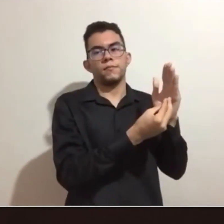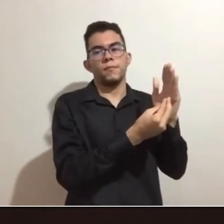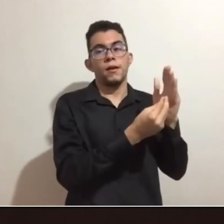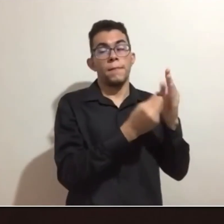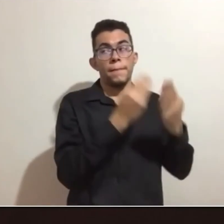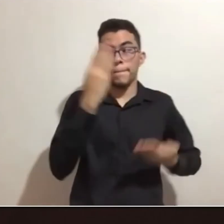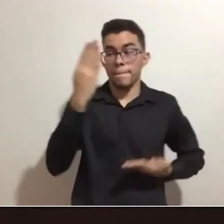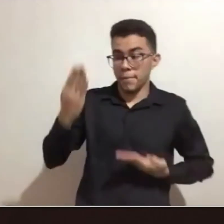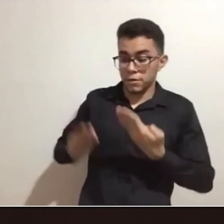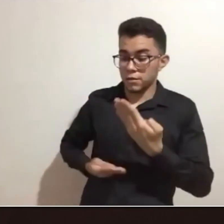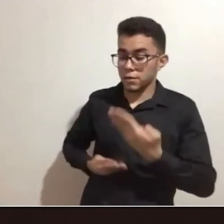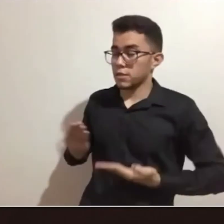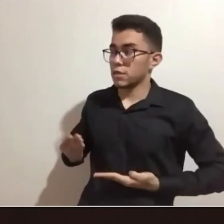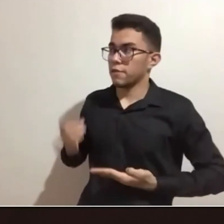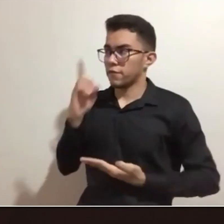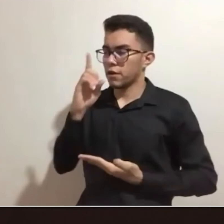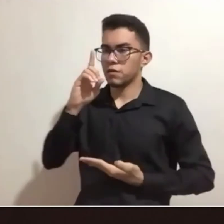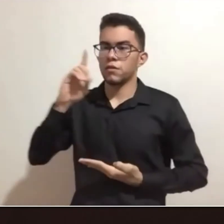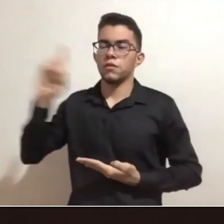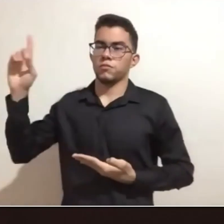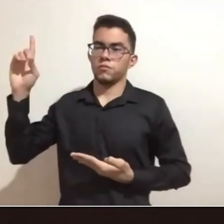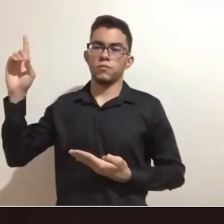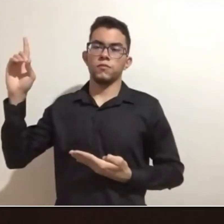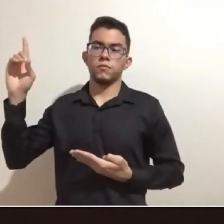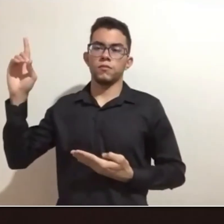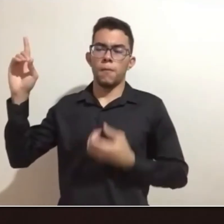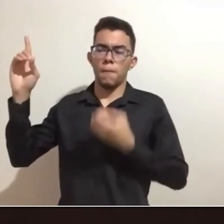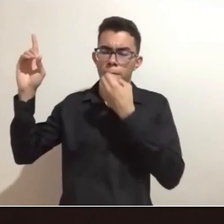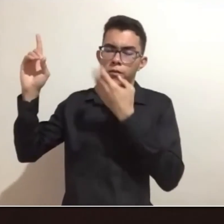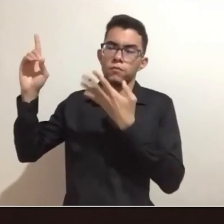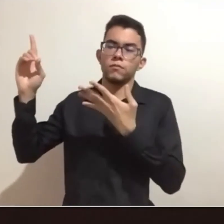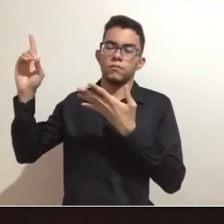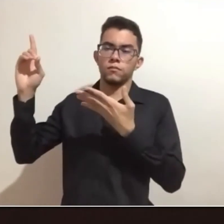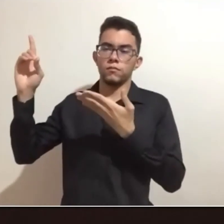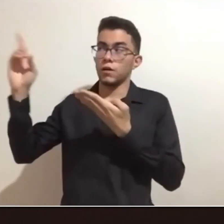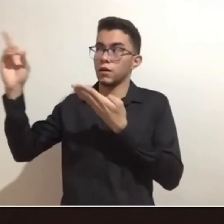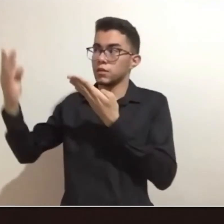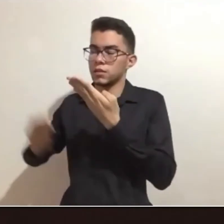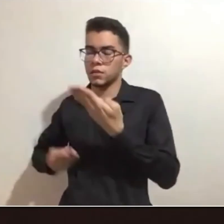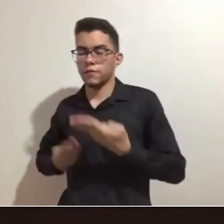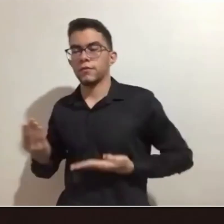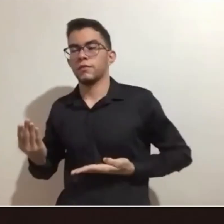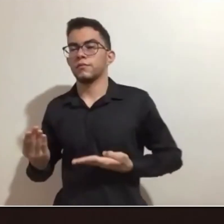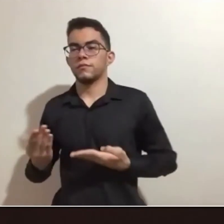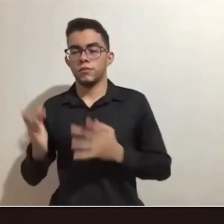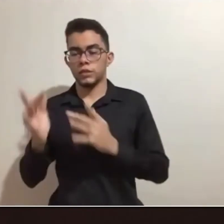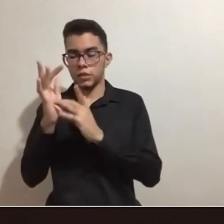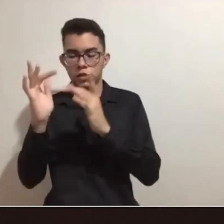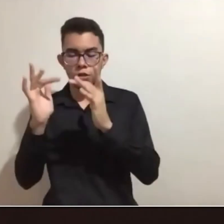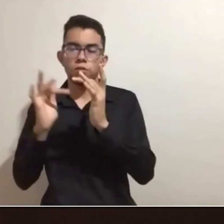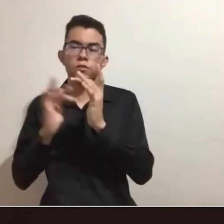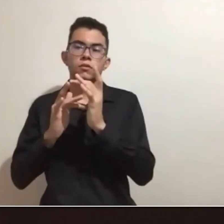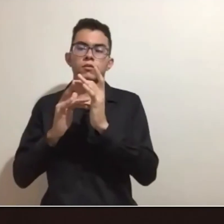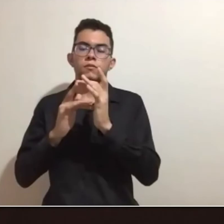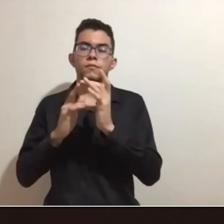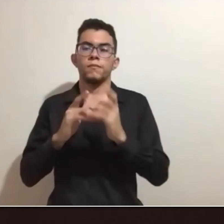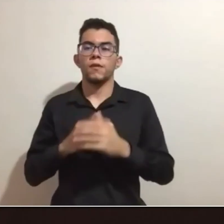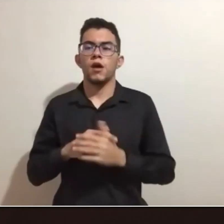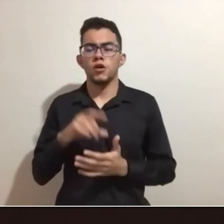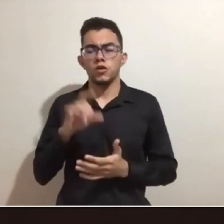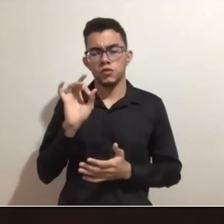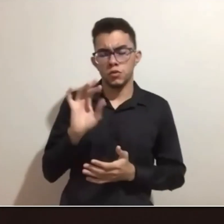sacrifícios espirituais agradáveis a Deus por intermédio de Jesus Cristo. Irmão, não só crer, nós